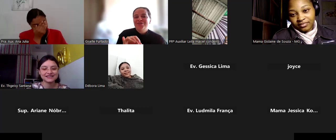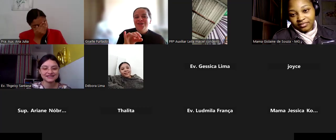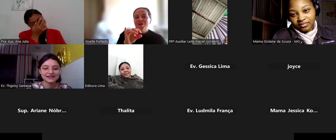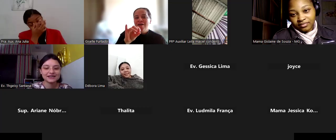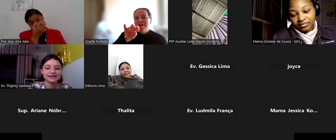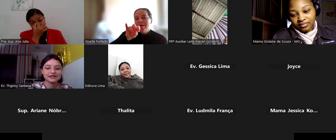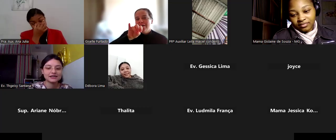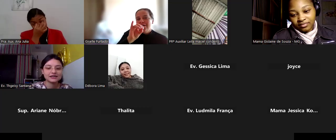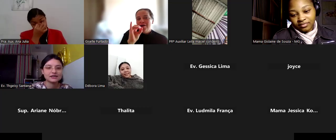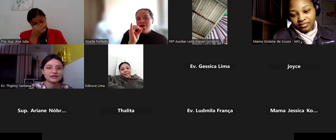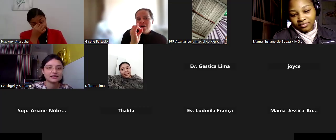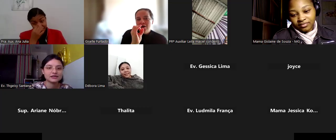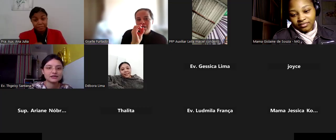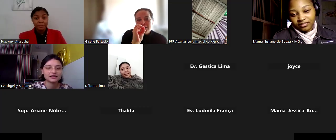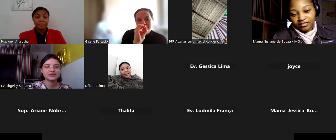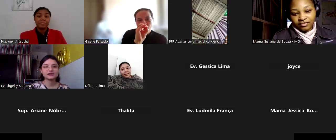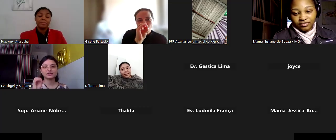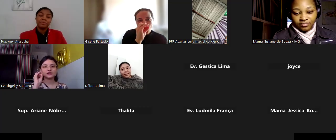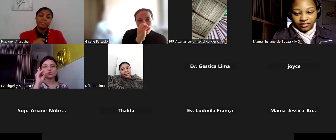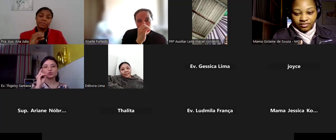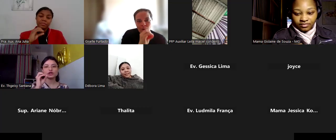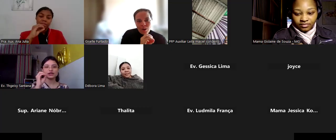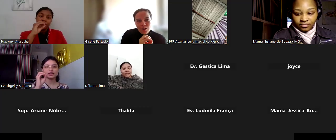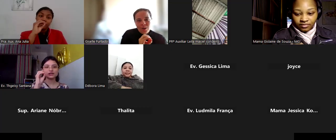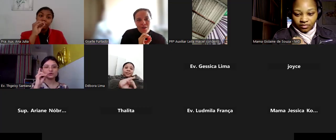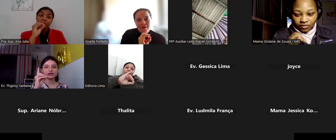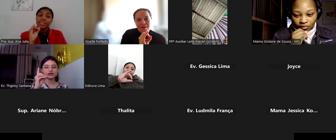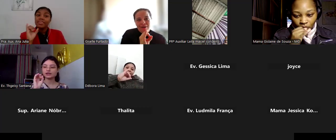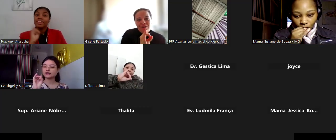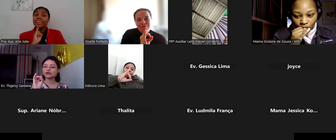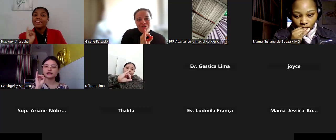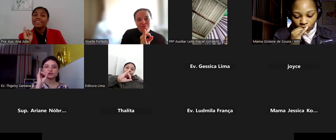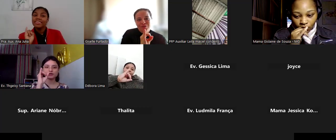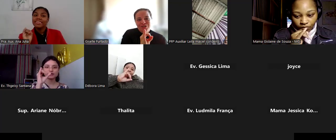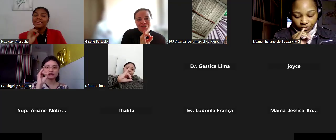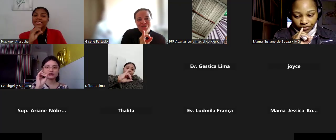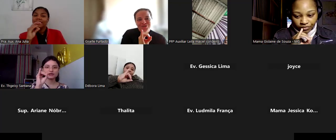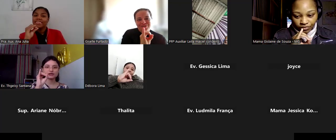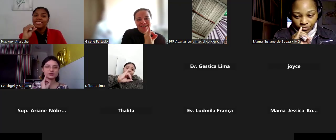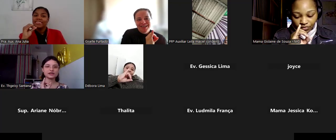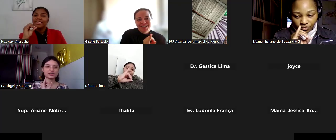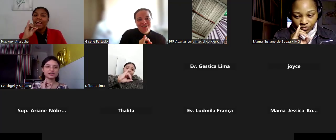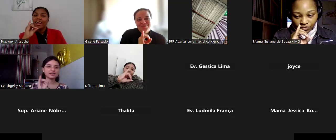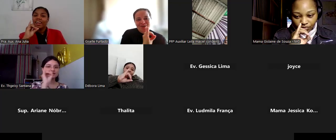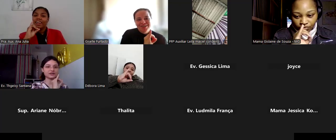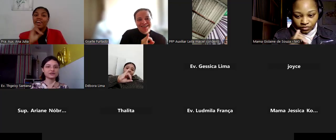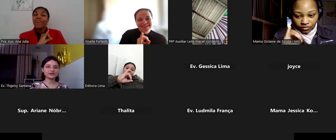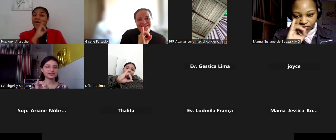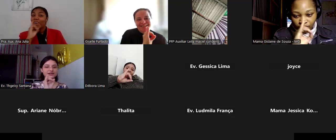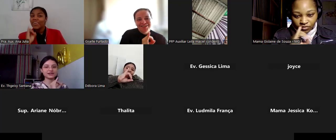aqui, ó. Letra O, eu levanto meu dedinho e dou uma rodadinha. Eu